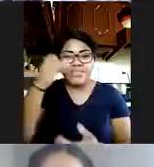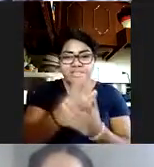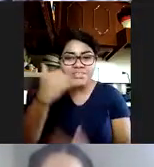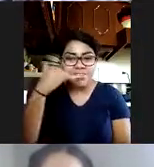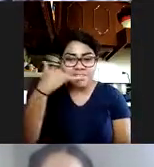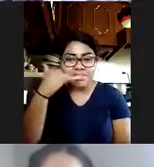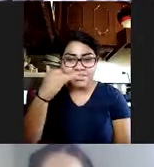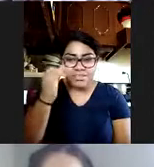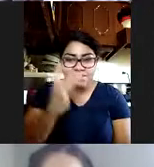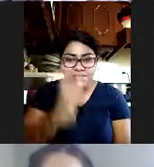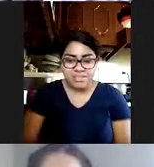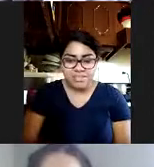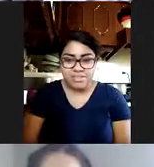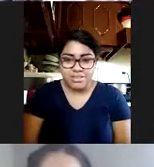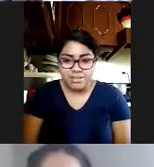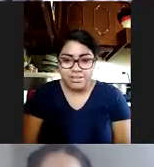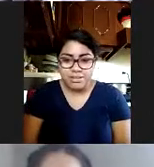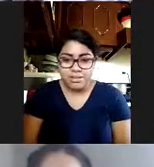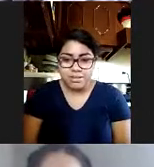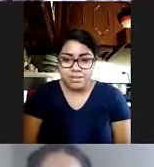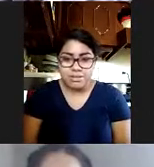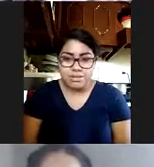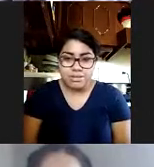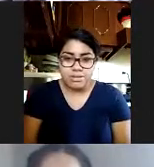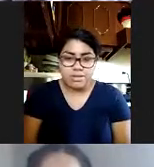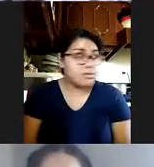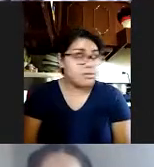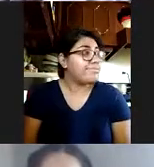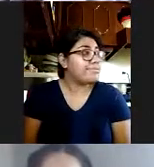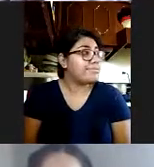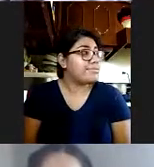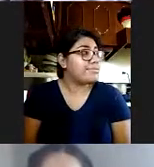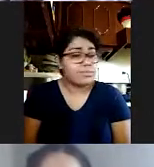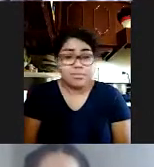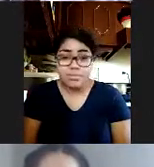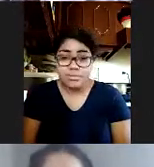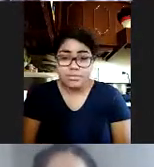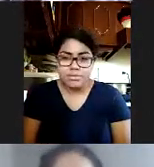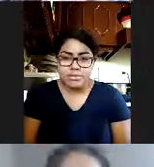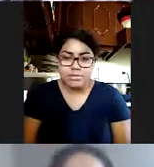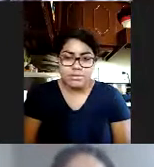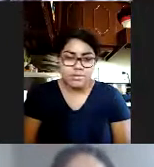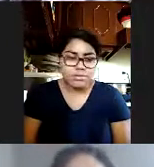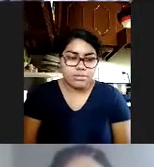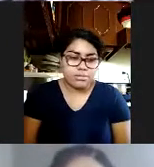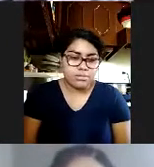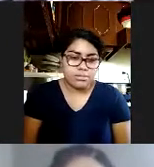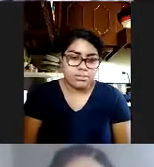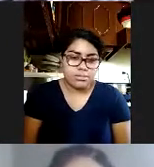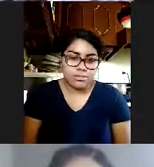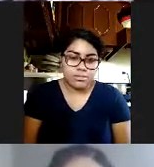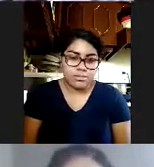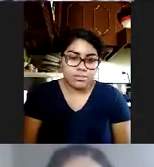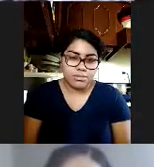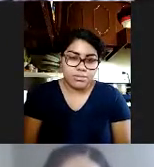Es, chicos, cuando nosotros queremos decir seña o firma, es lo mismo dentro de la lengua de señas. ¿Recuerdan que decíamos